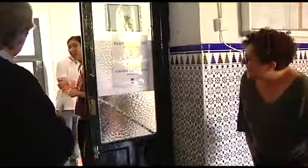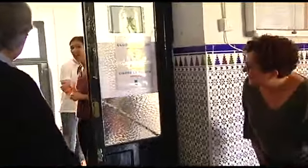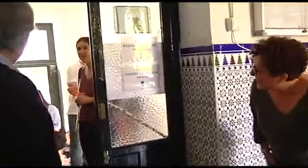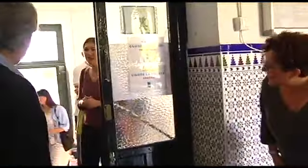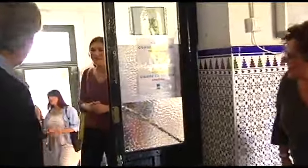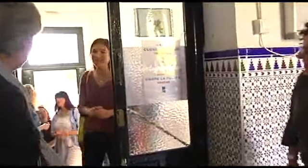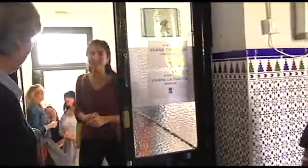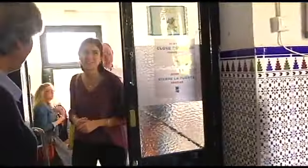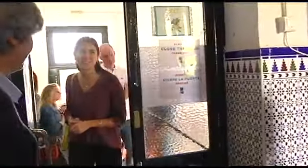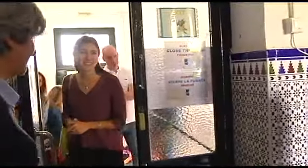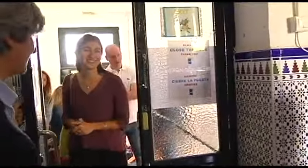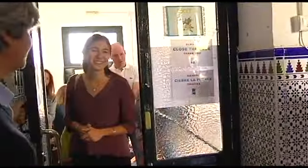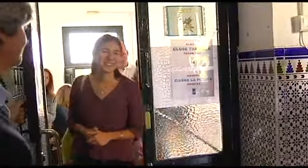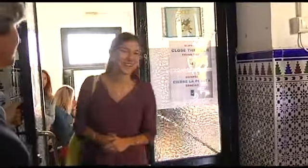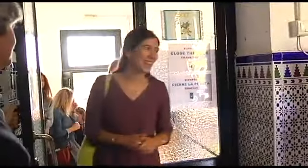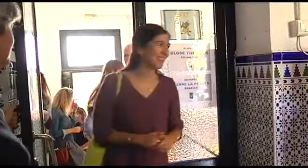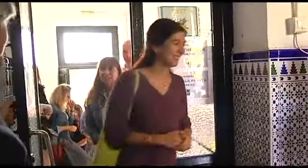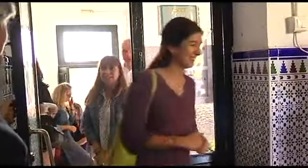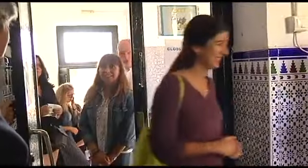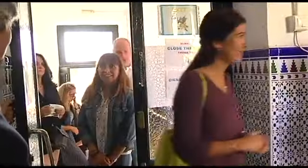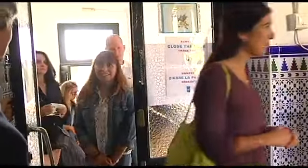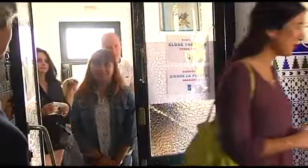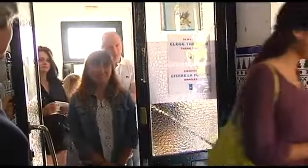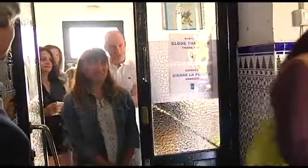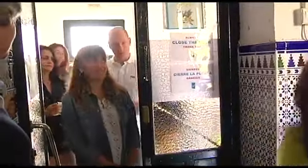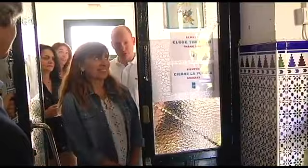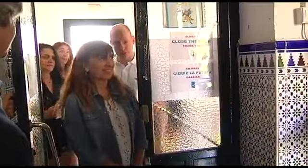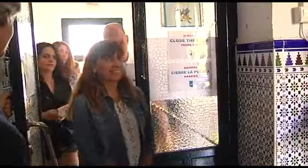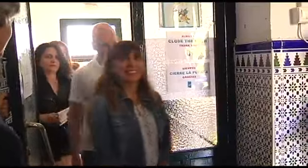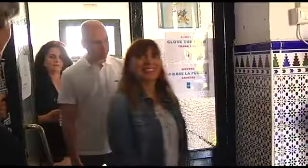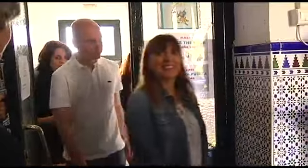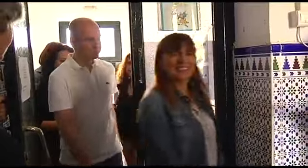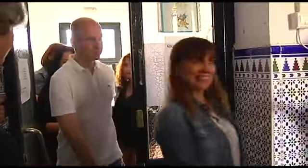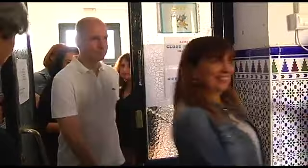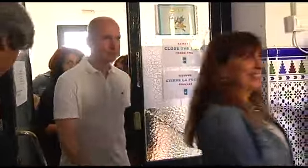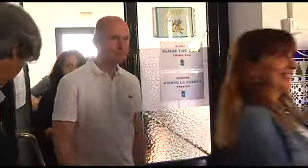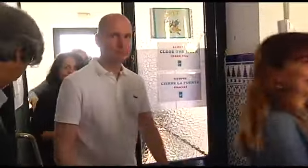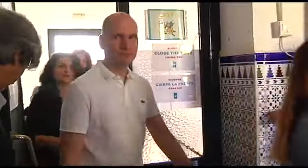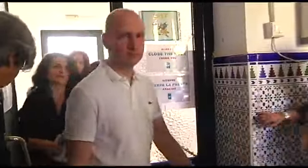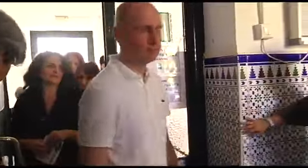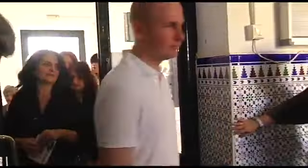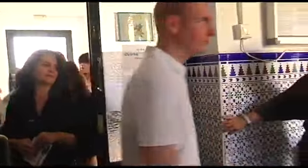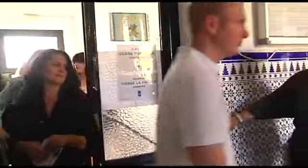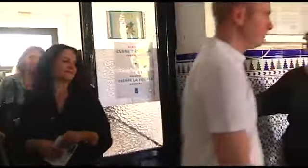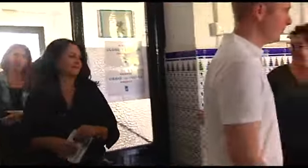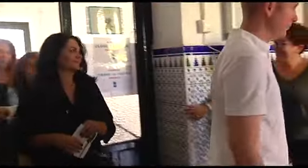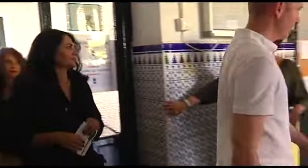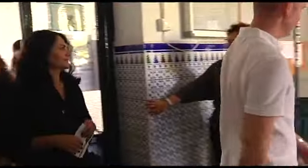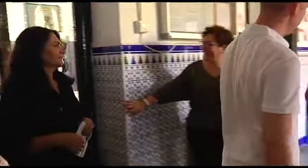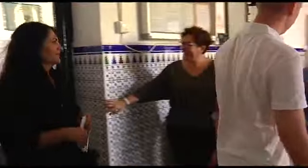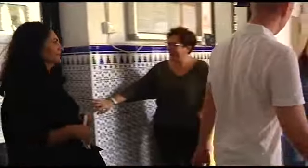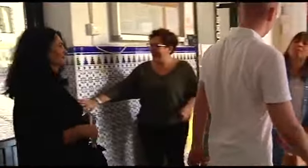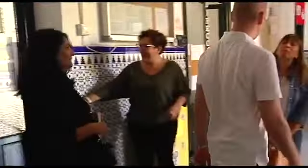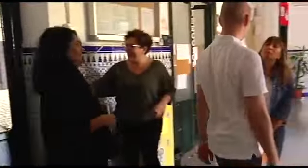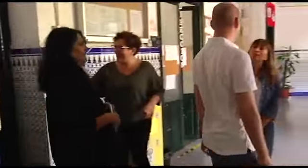entorno más cercano, sino también internacional. En este caso, un grupo de profesores en el marco del programa